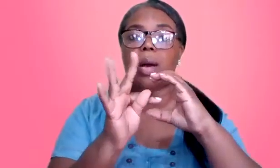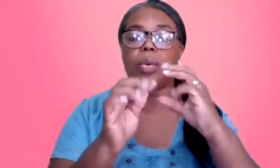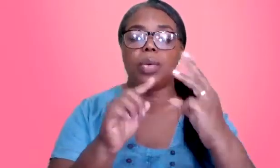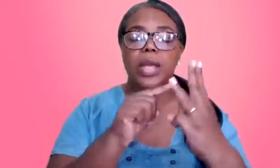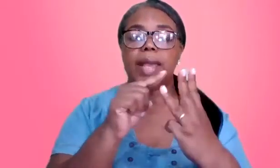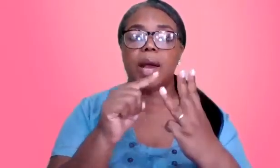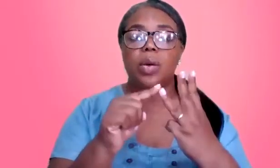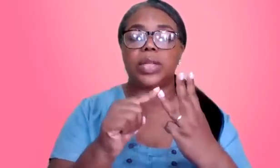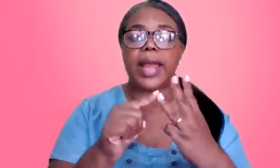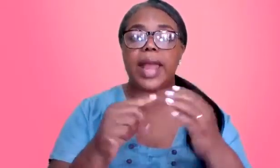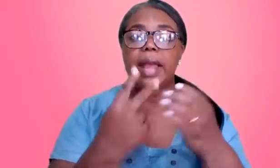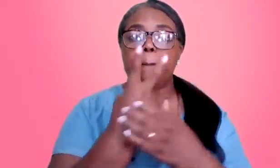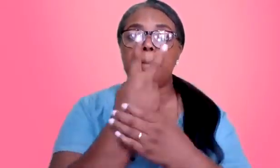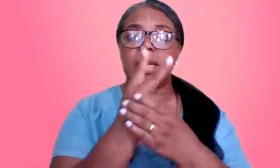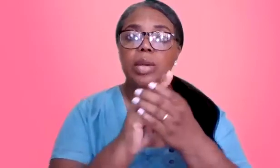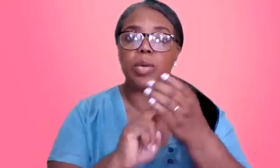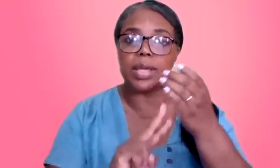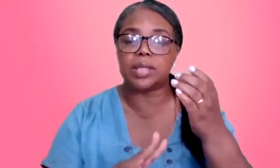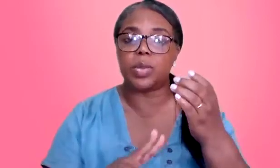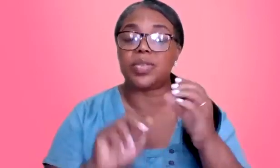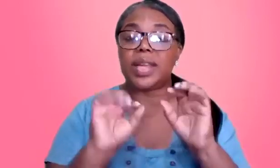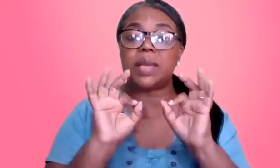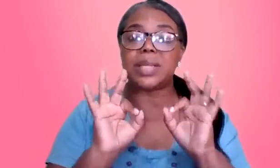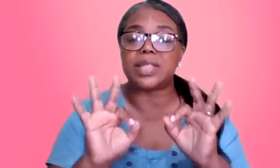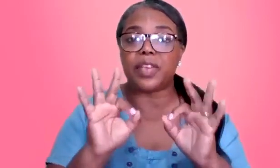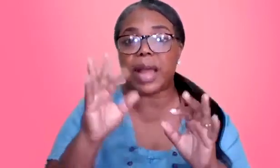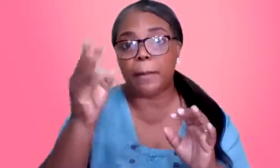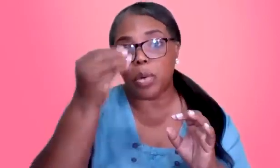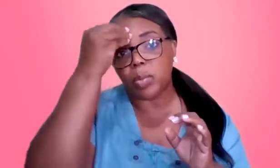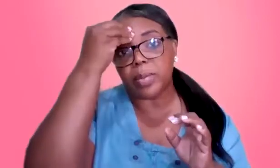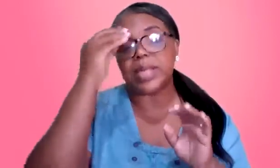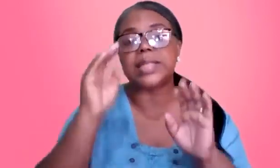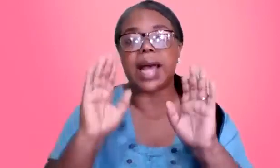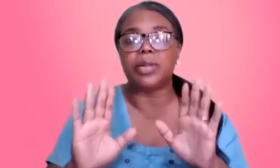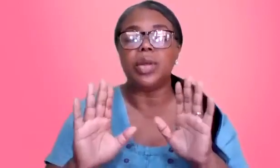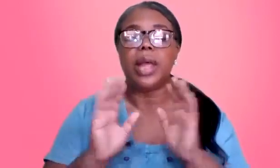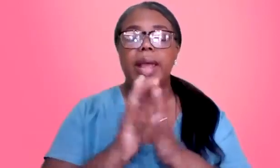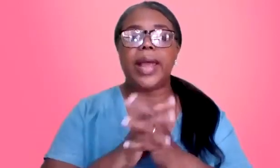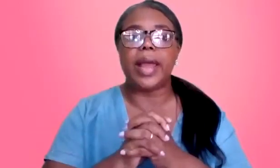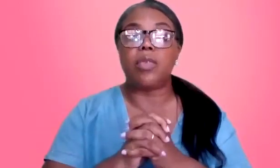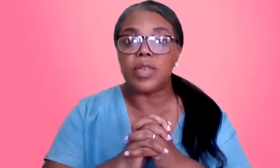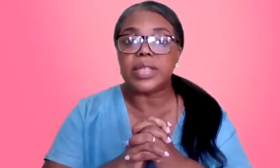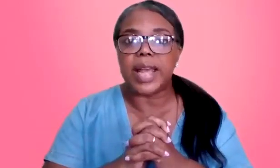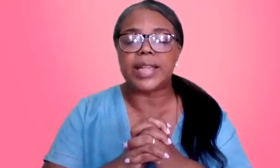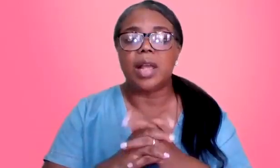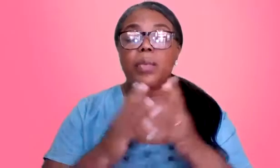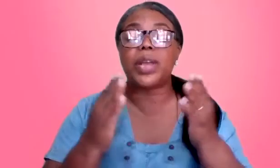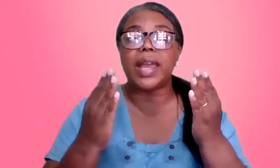total e a outra é bilinguismo. Isso daí precisa ficar muito memorizado com vocês, porque